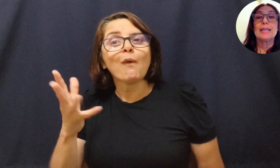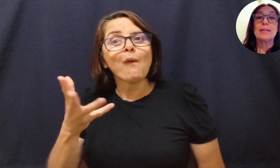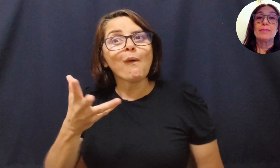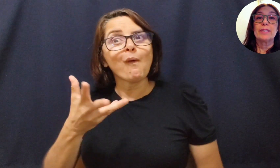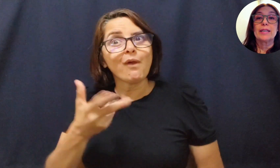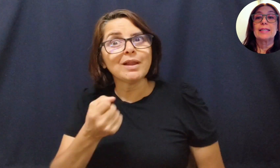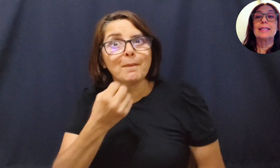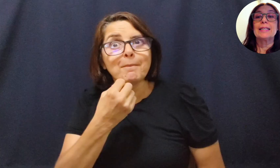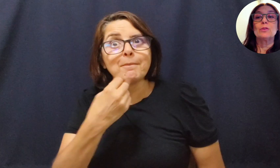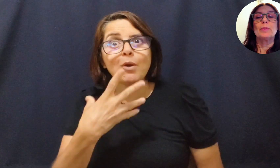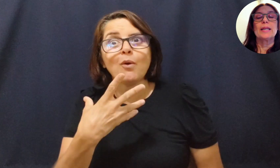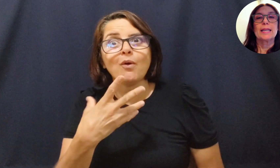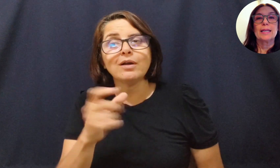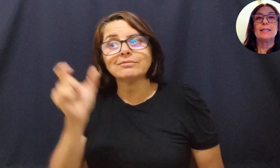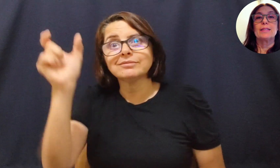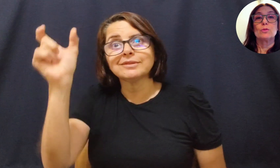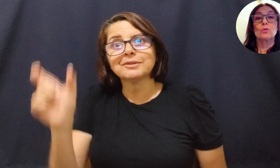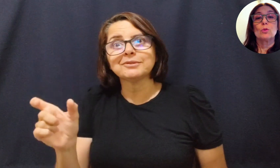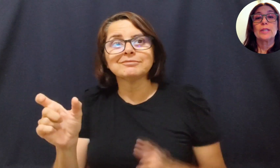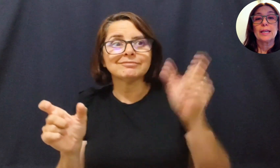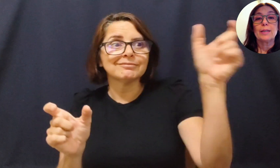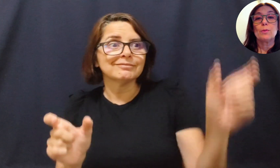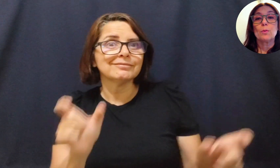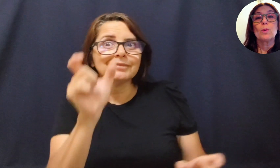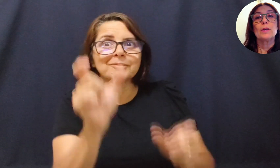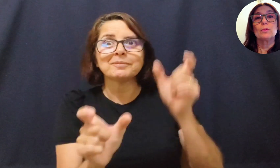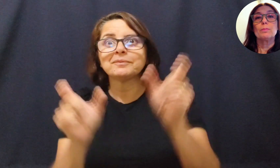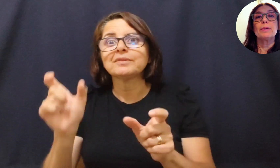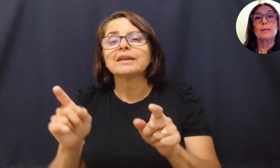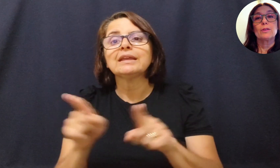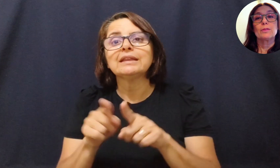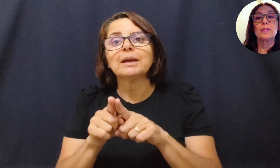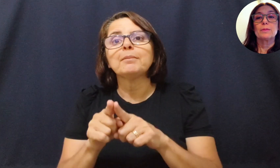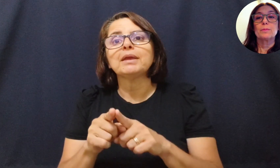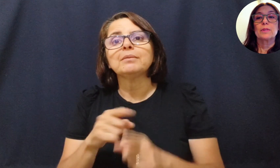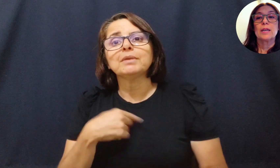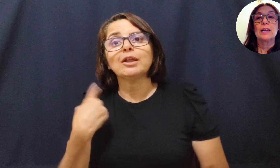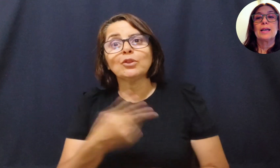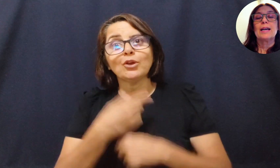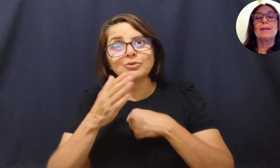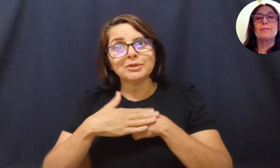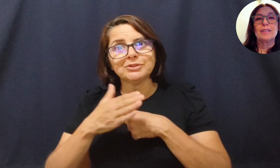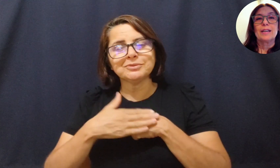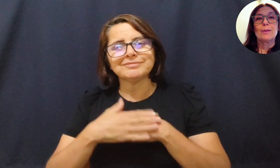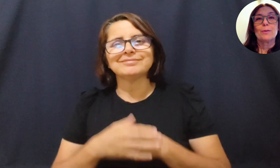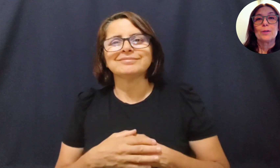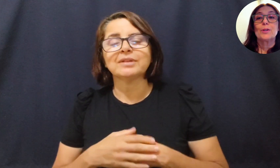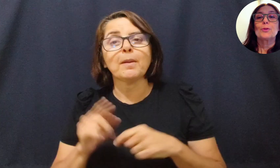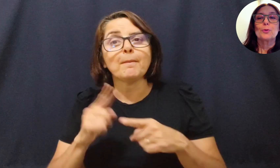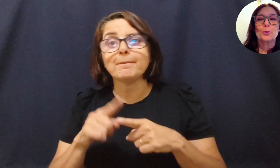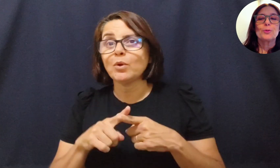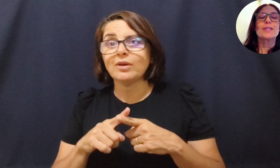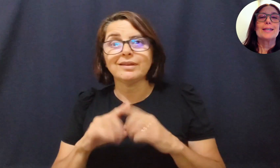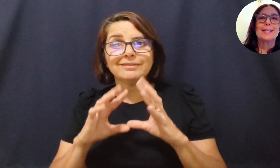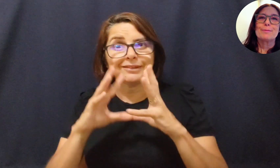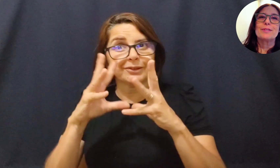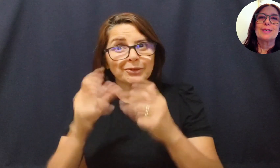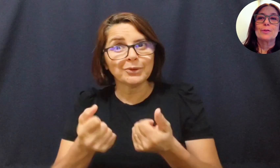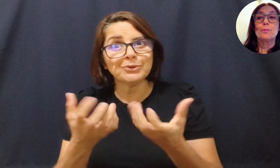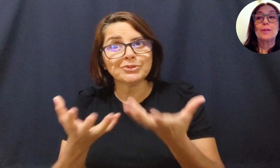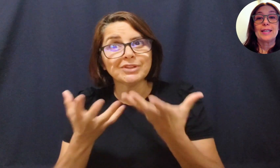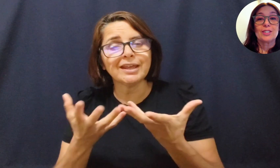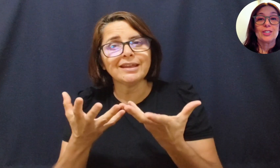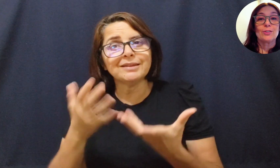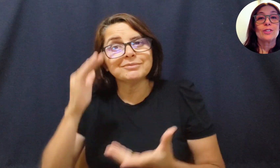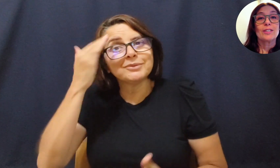qualidade benéfica tanto para aqueles que nos rodeiam quanto para nós mesmos. Afinal, todos queremos